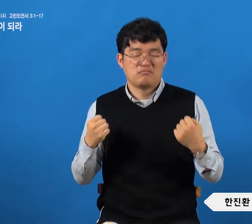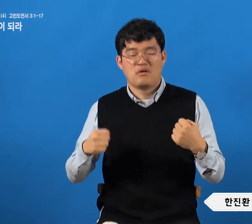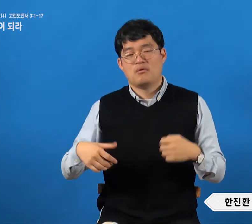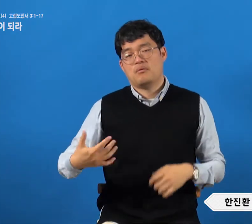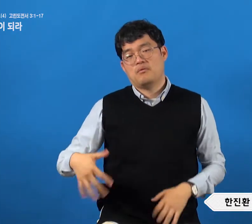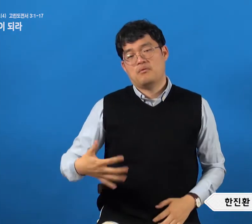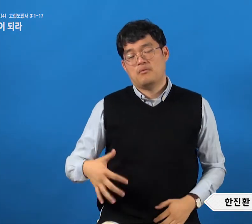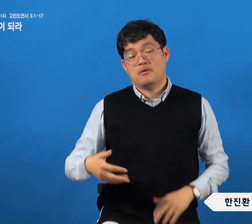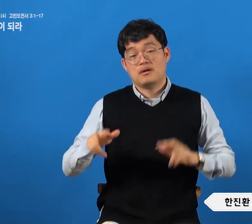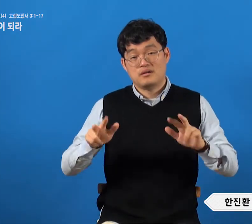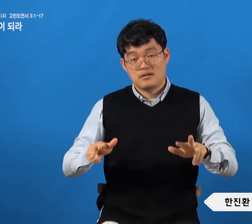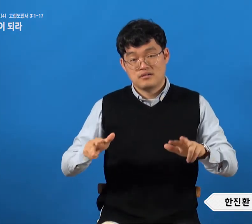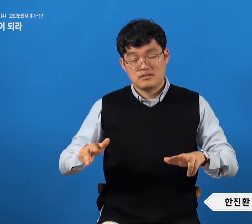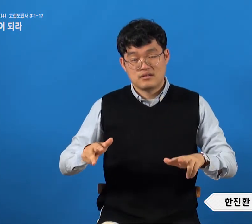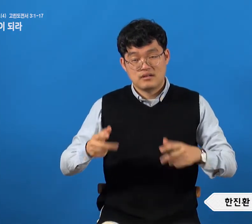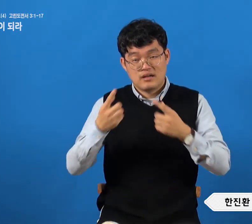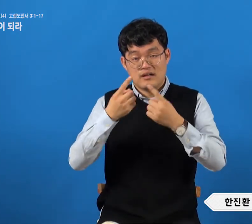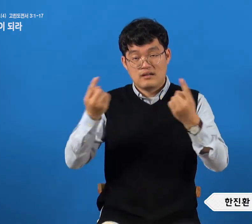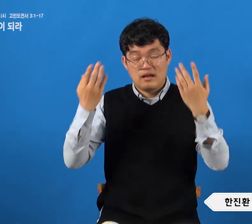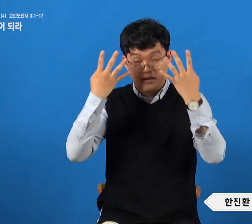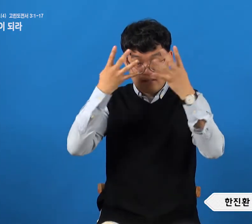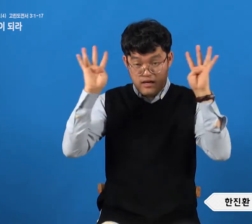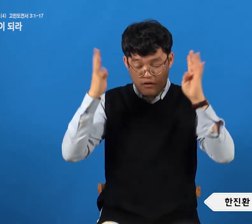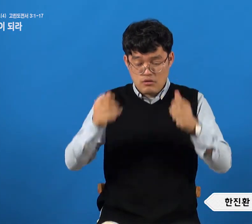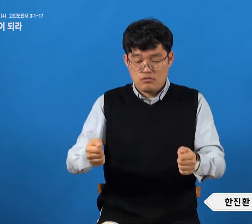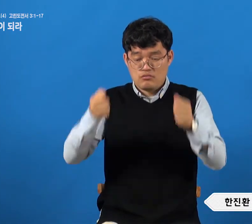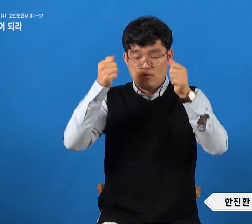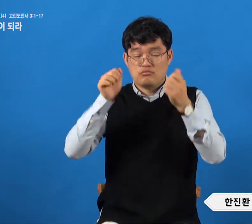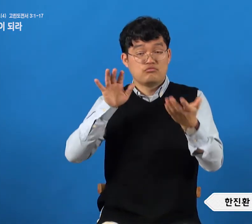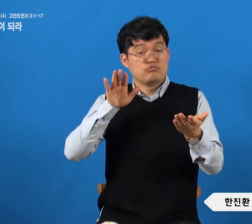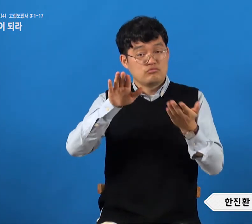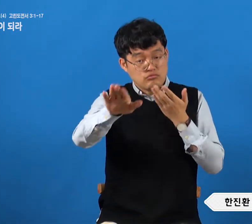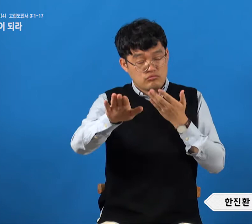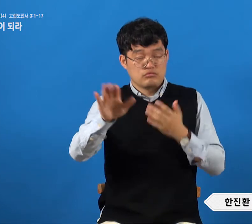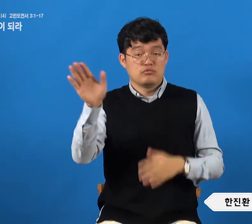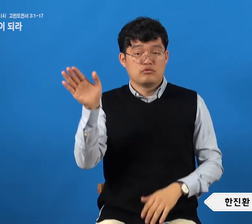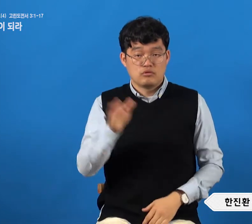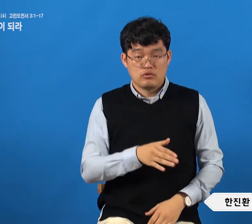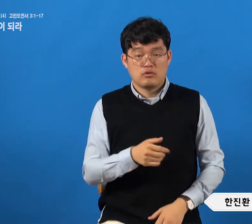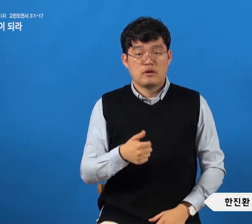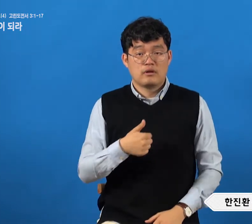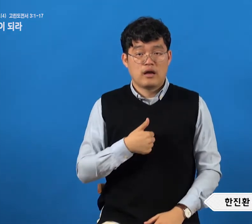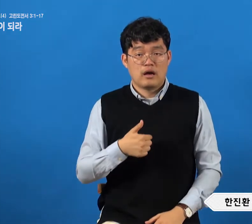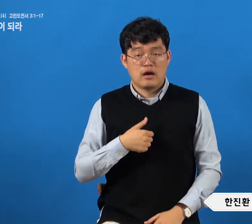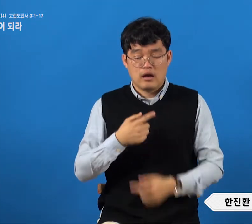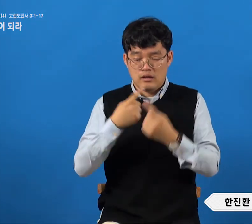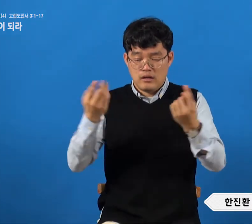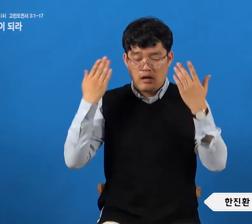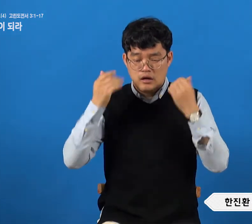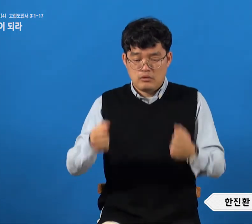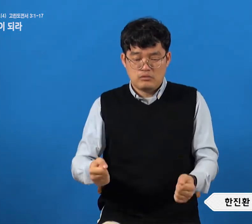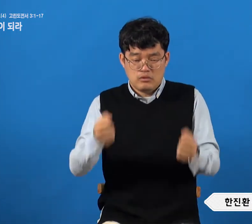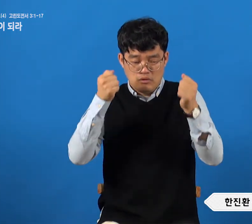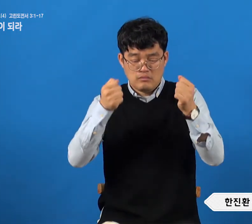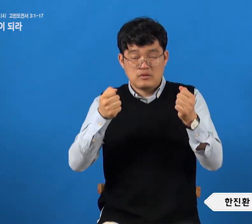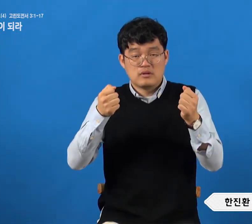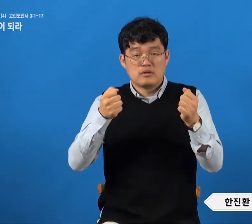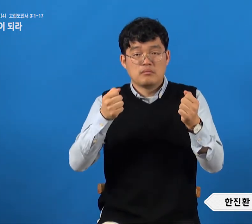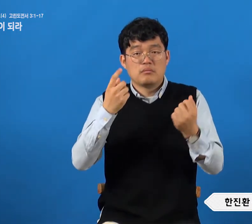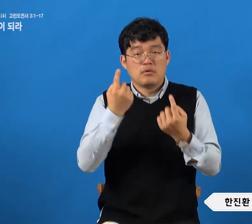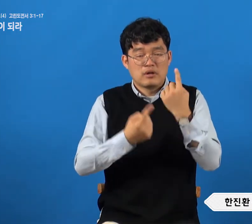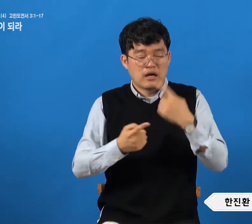그러니까 이제 학생들이 대학 4년을 졸업하면서도 내가 대학을 졸업한다는